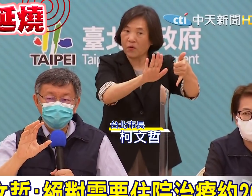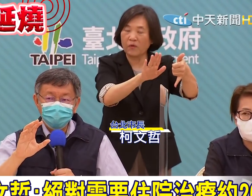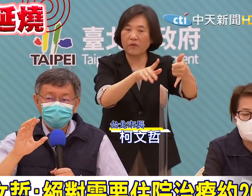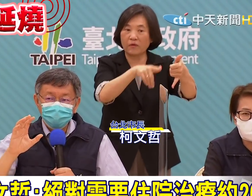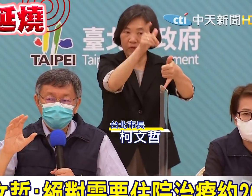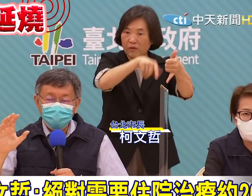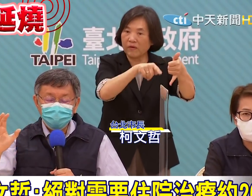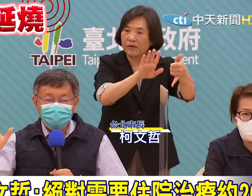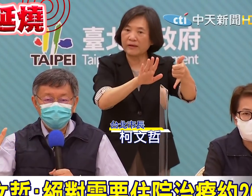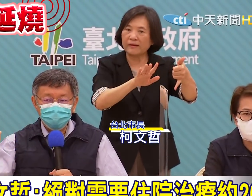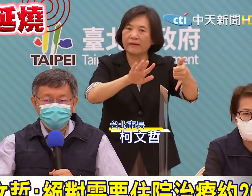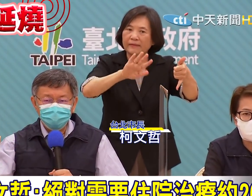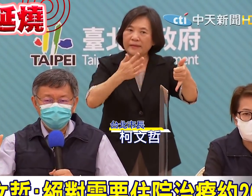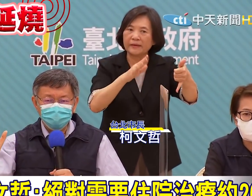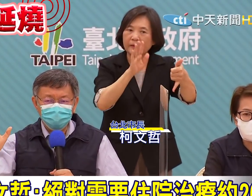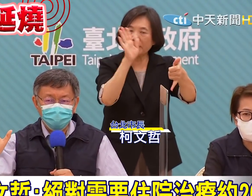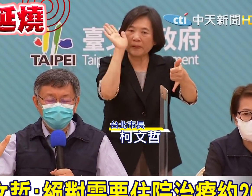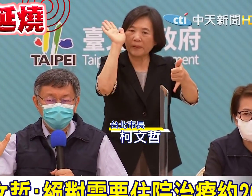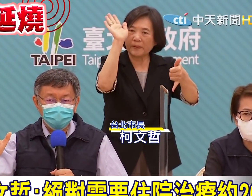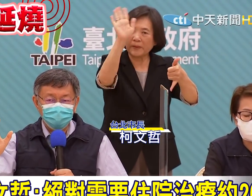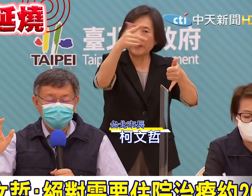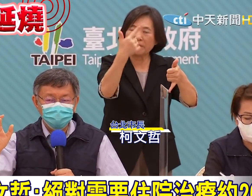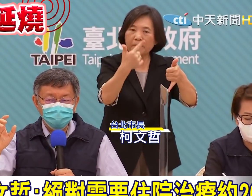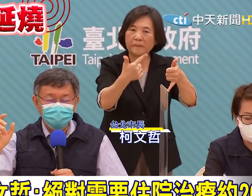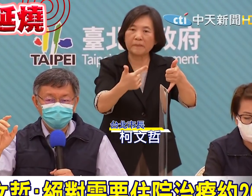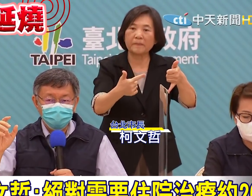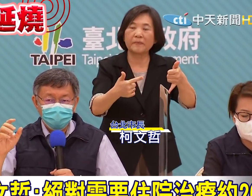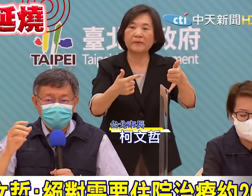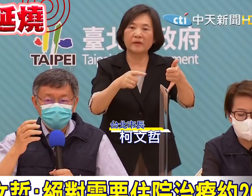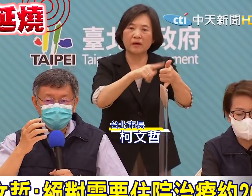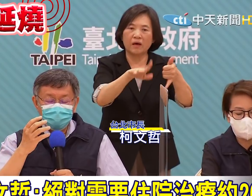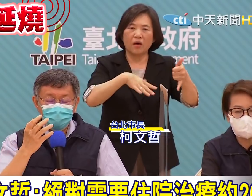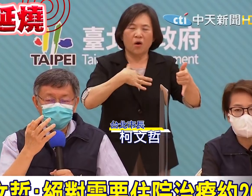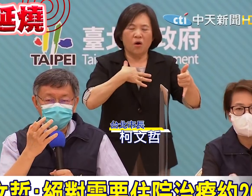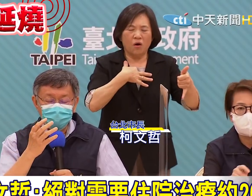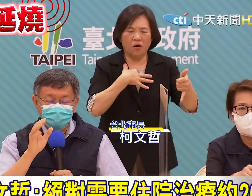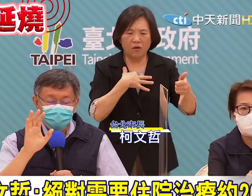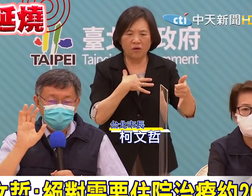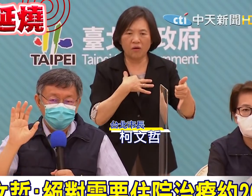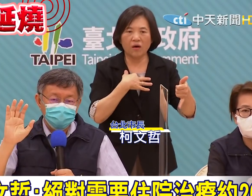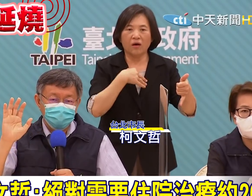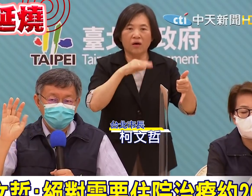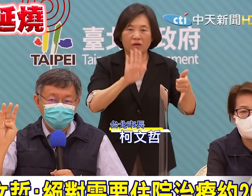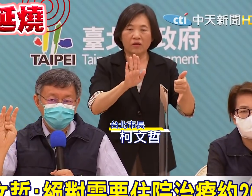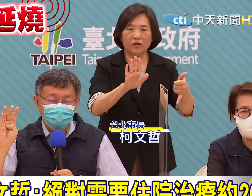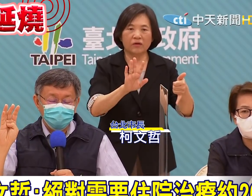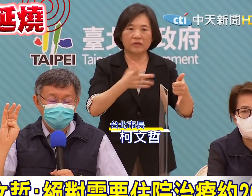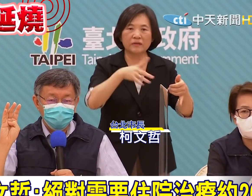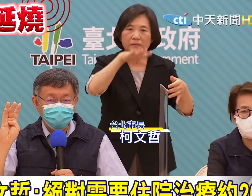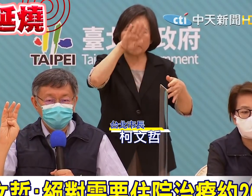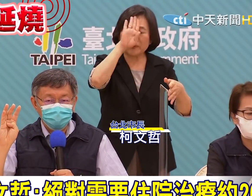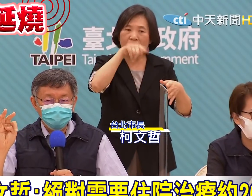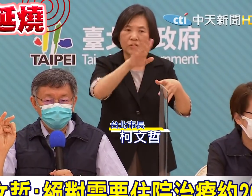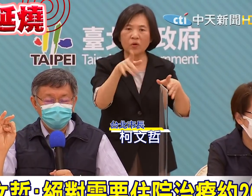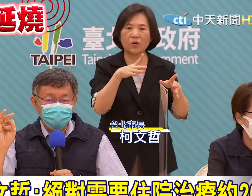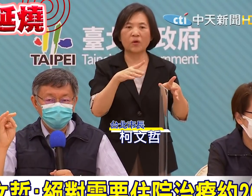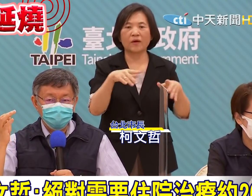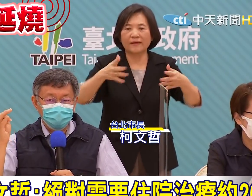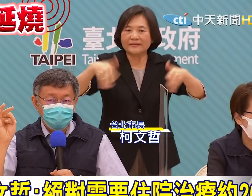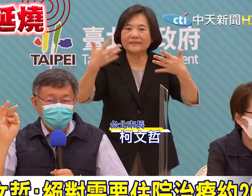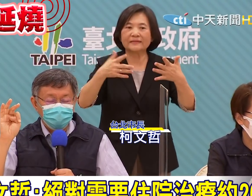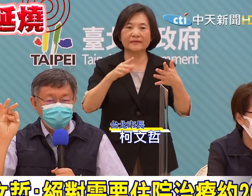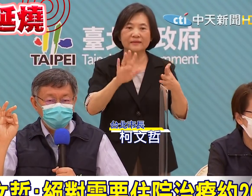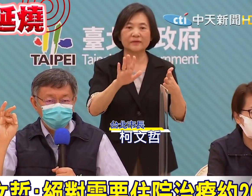例，大概到后来会传啊，会出现这种。但是大部分有些病人是没有症状，有些病人是很轻微，比方